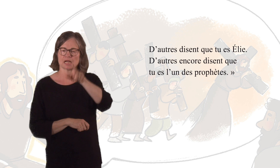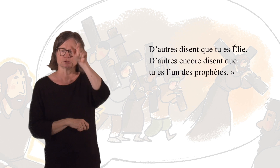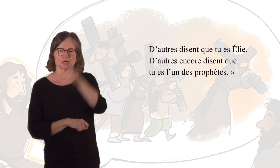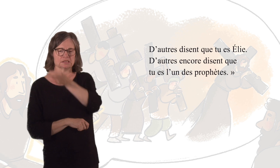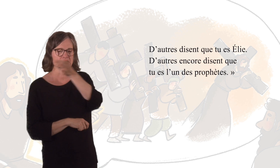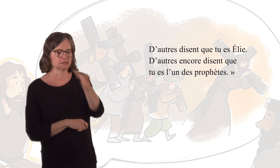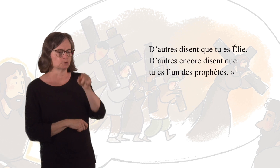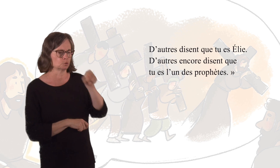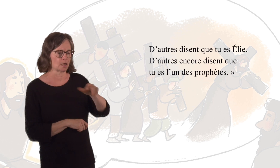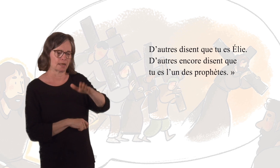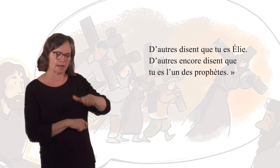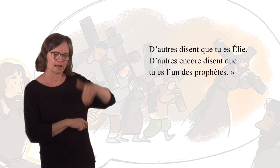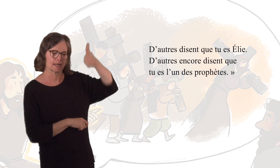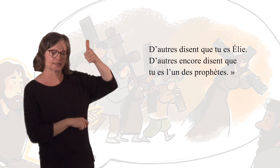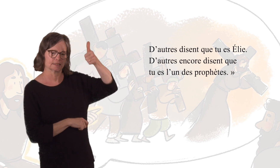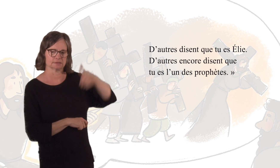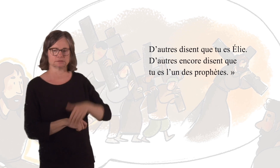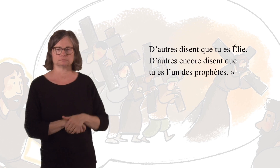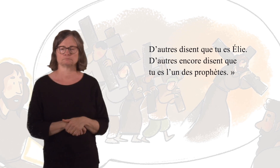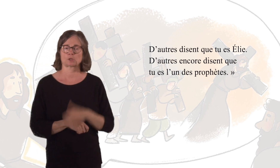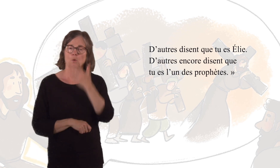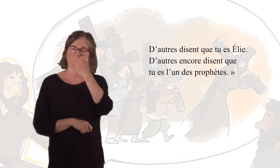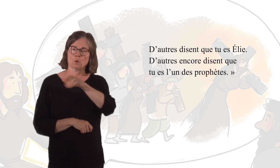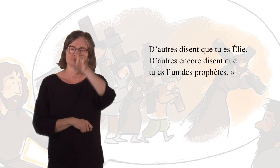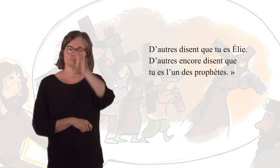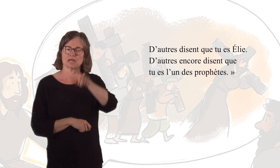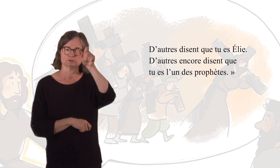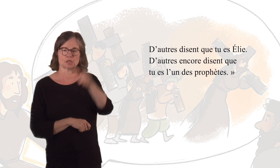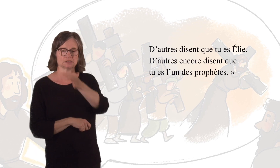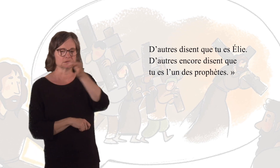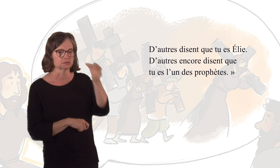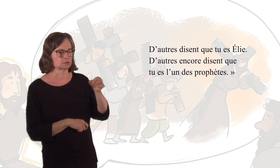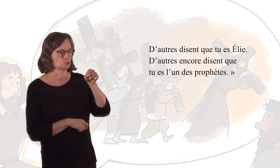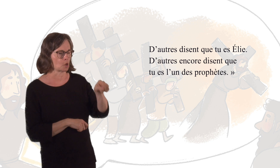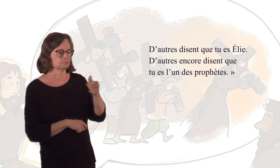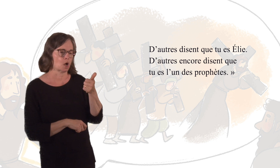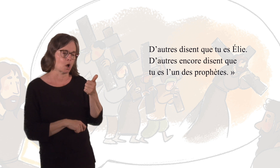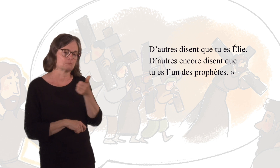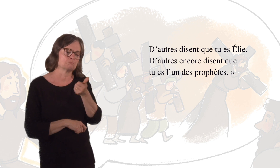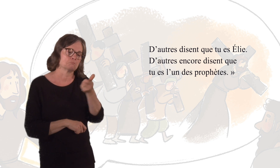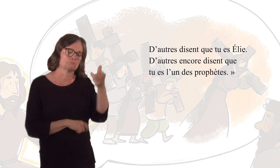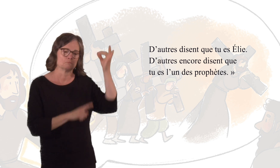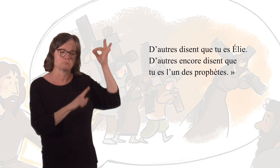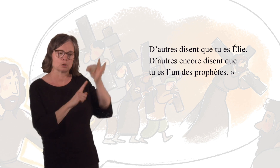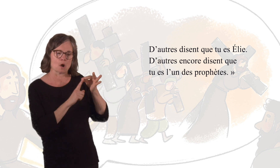d'autres disent que tu es Élie, d'autres encore disent que tu es l'un des prophètes. »